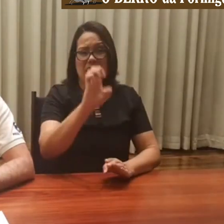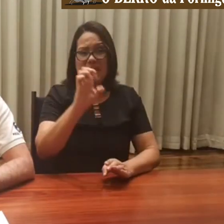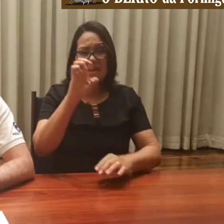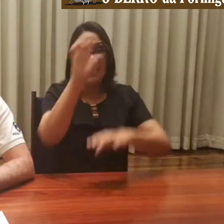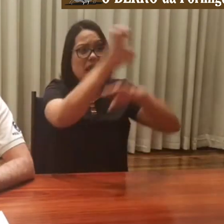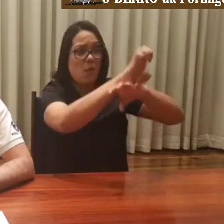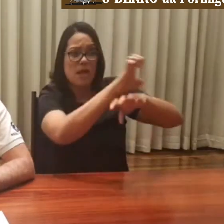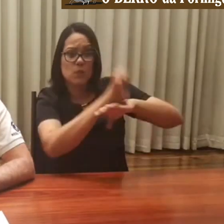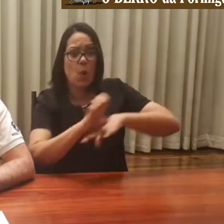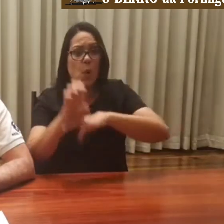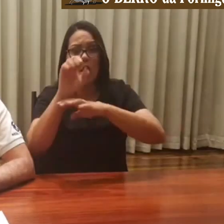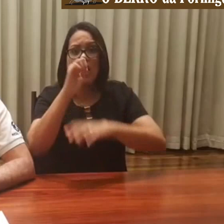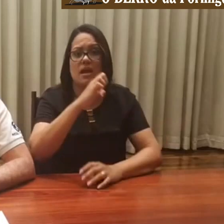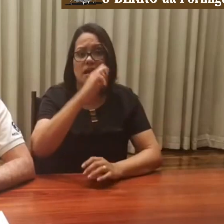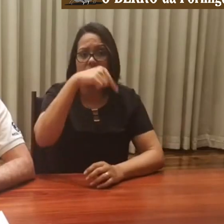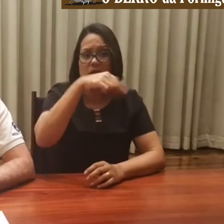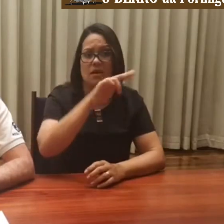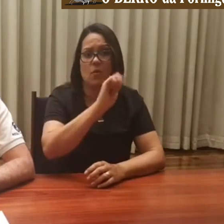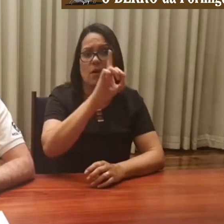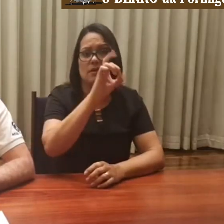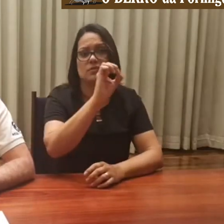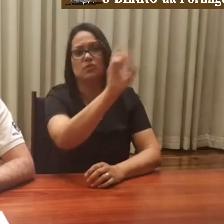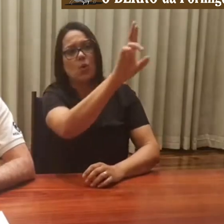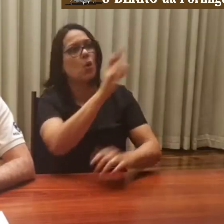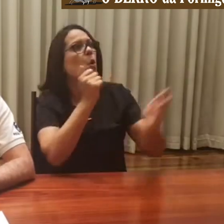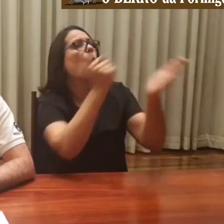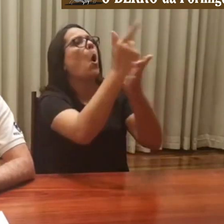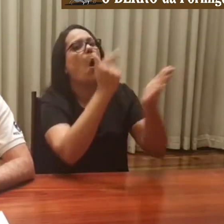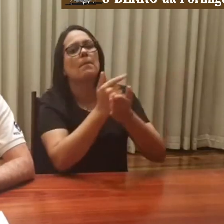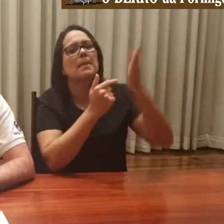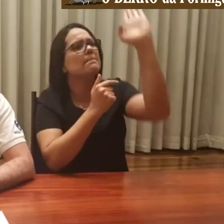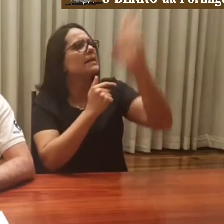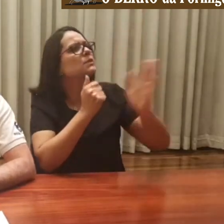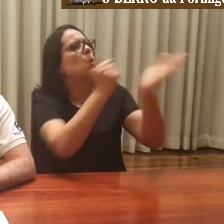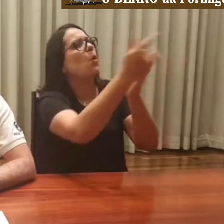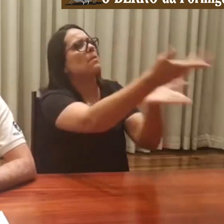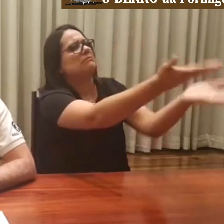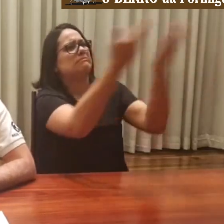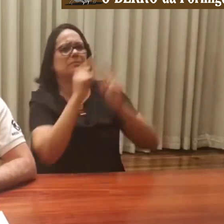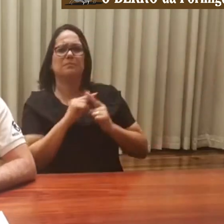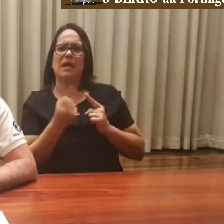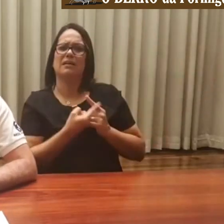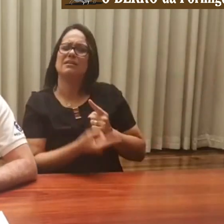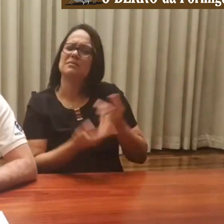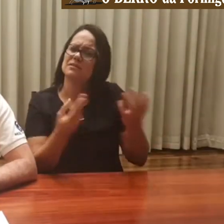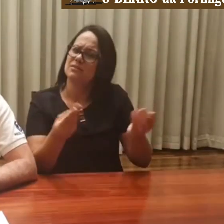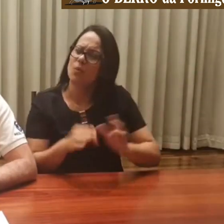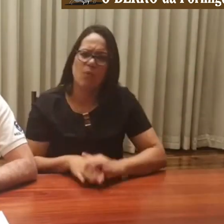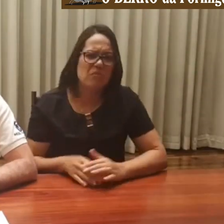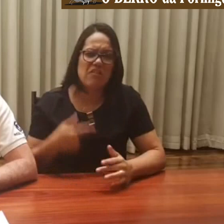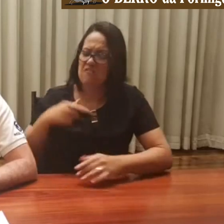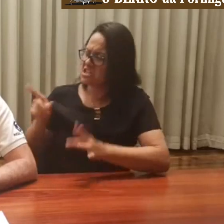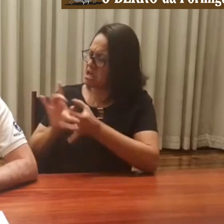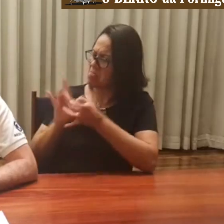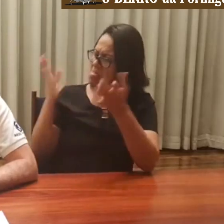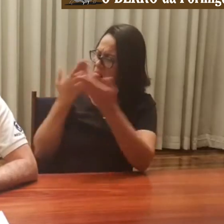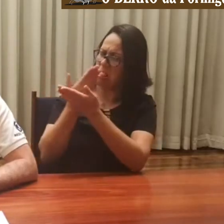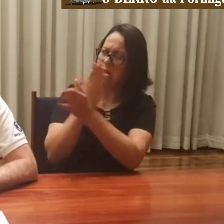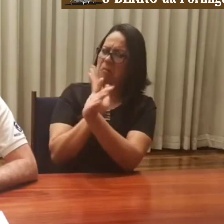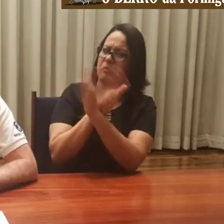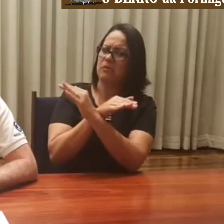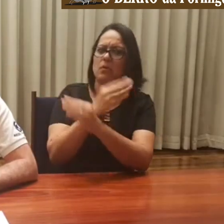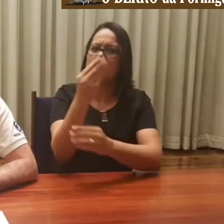revogada. Como é que pode, né? Tem alguns que me criticam que eu devo ser liberal, mas como dá para entender liberalidade numa questão dessa? Como é que pode